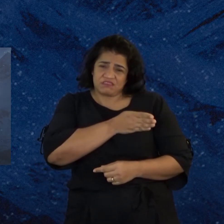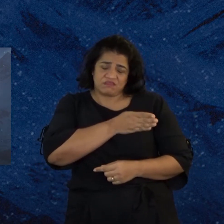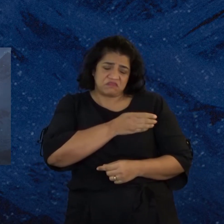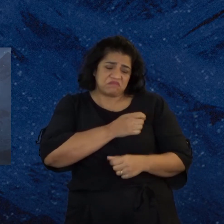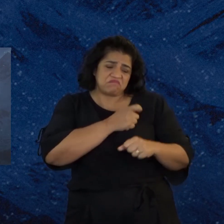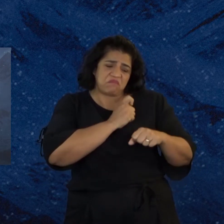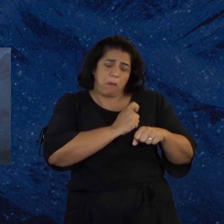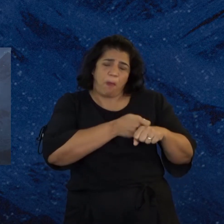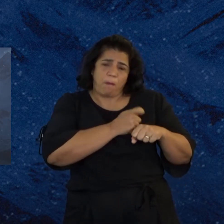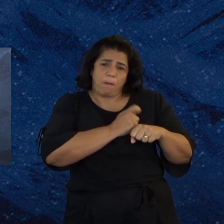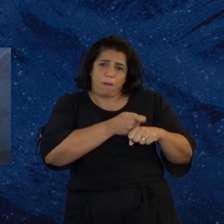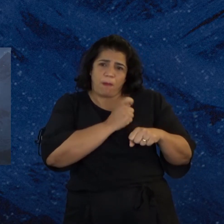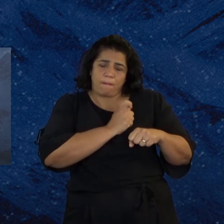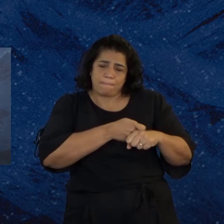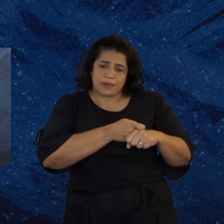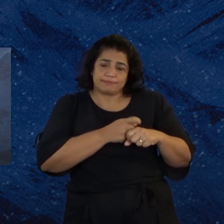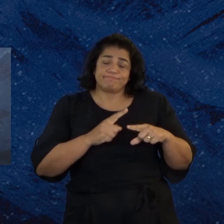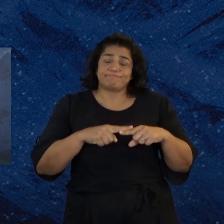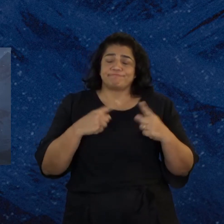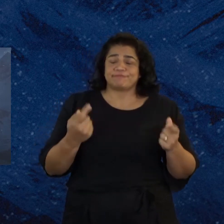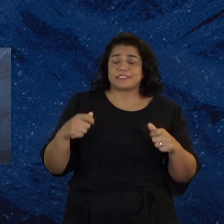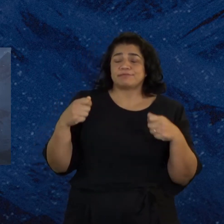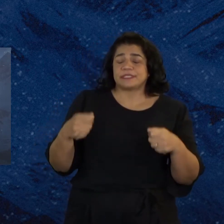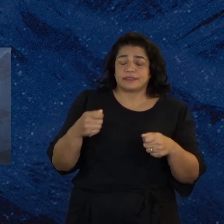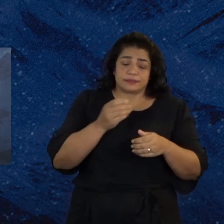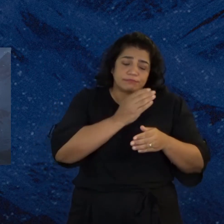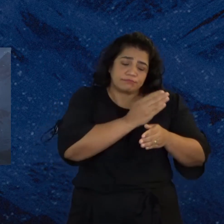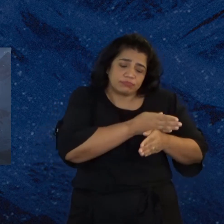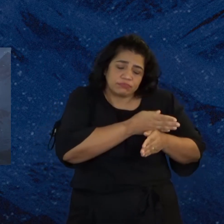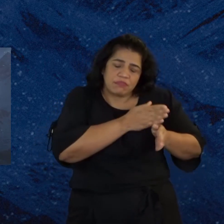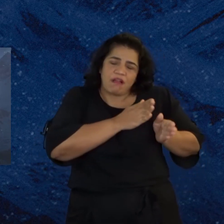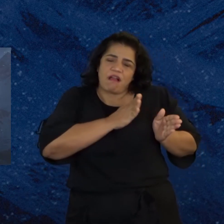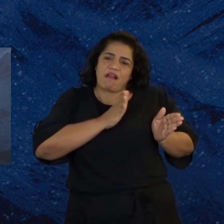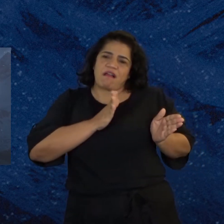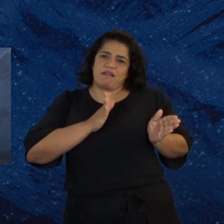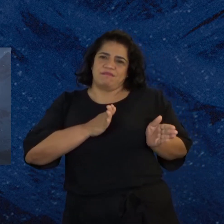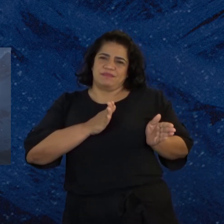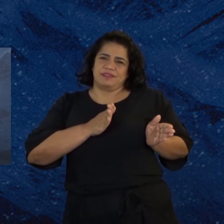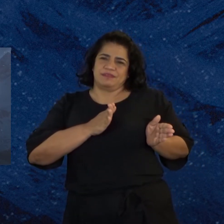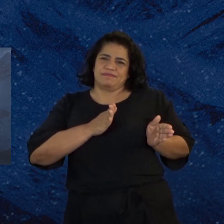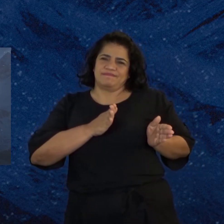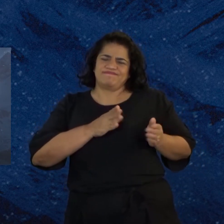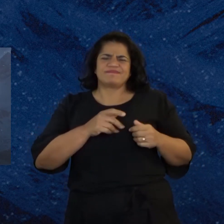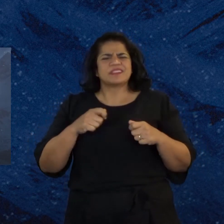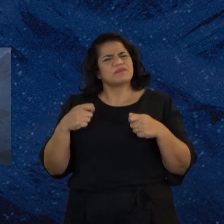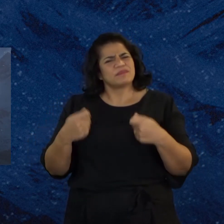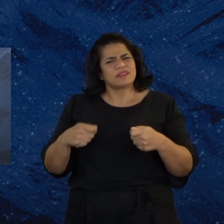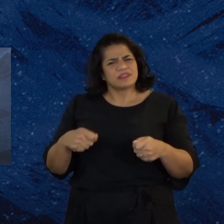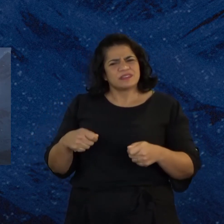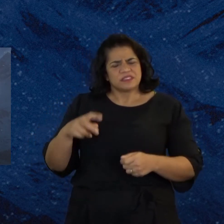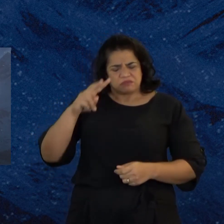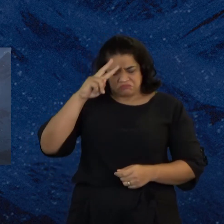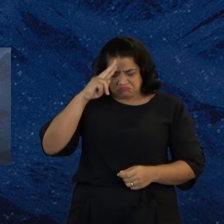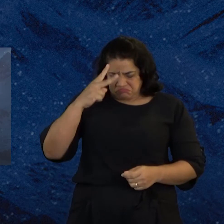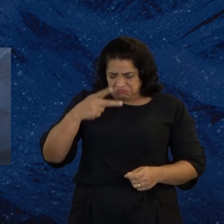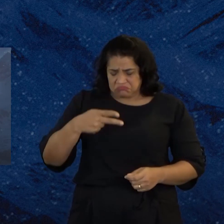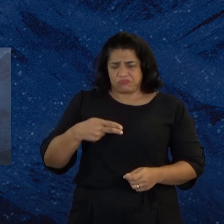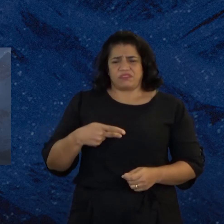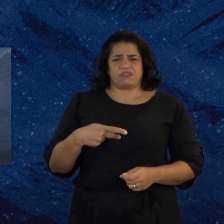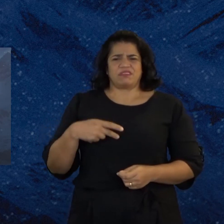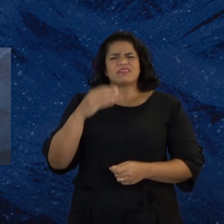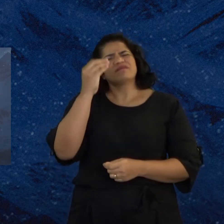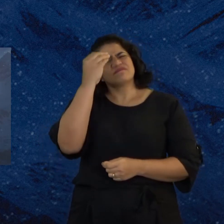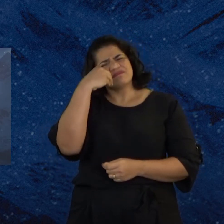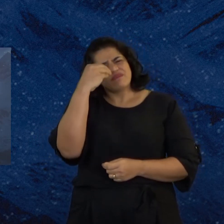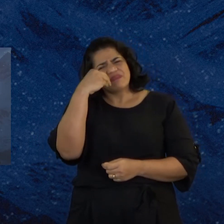Os irmãos podem fazer o apelo que eles quiserem, mas você não vai ceder. Então você precisa saber quem é você. Você é fraco.